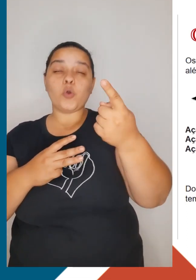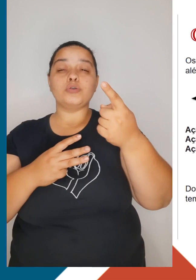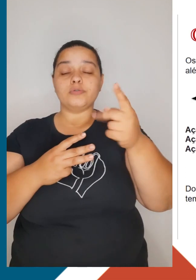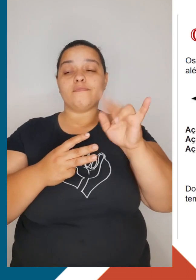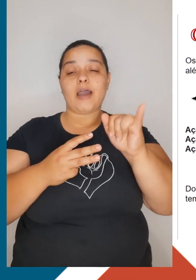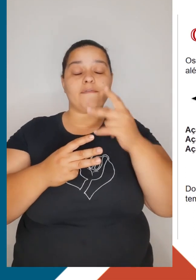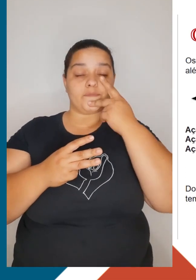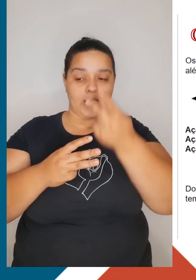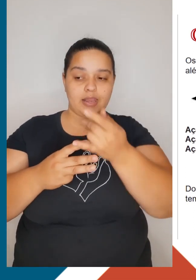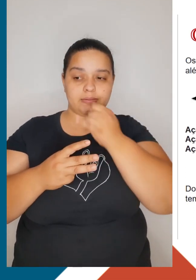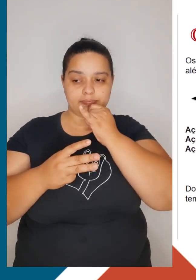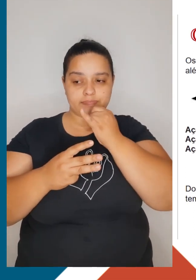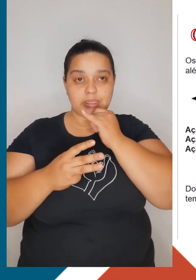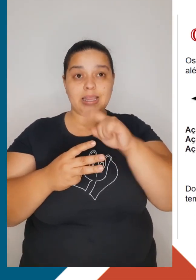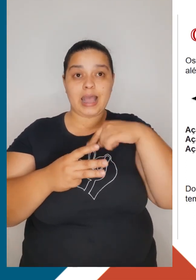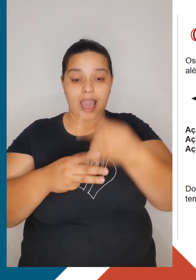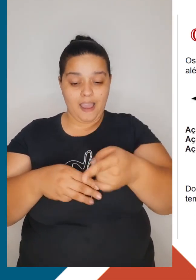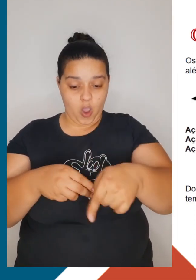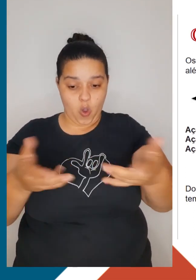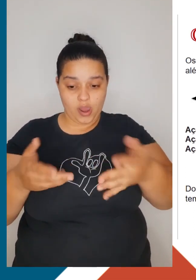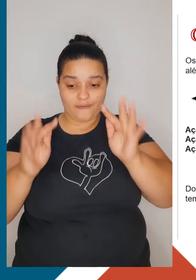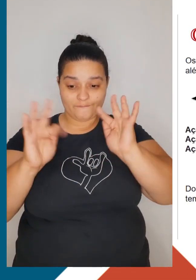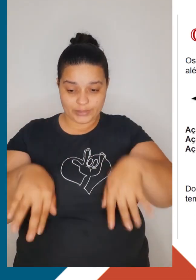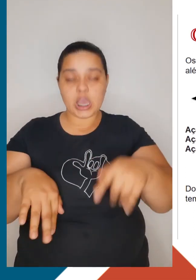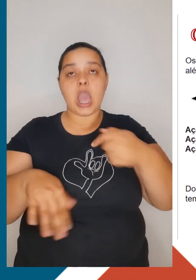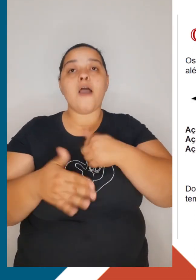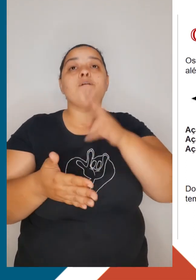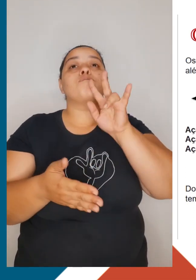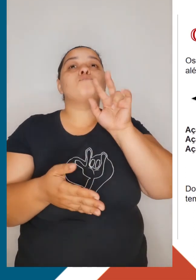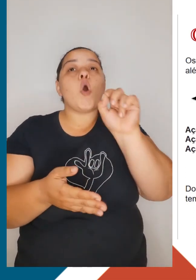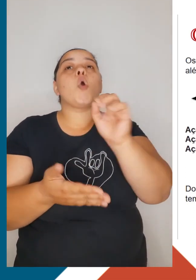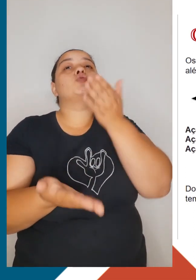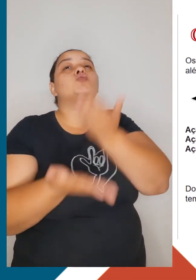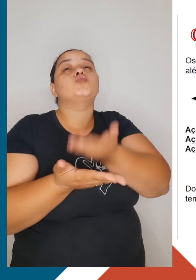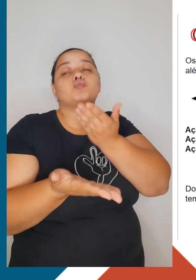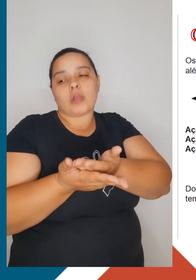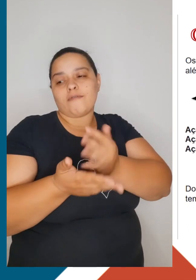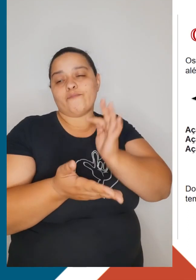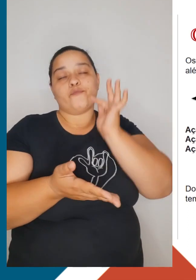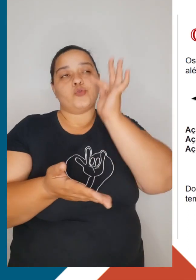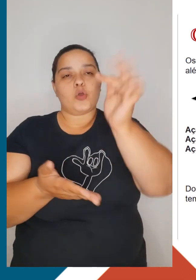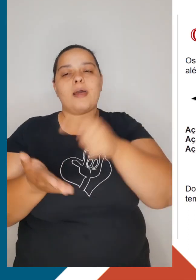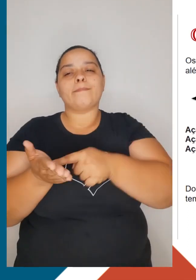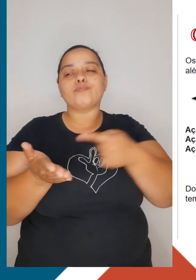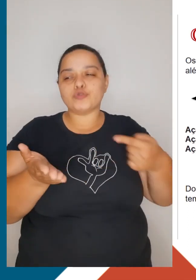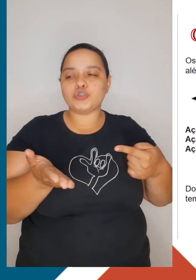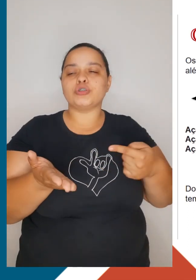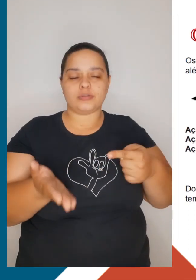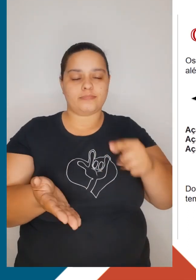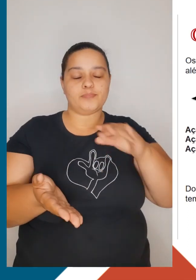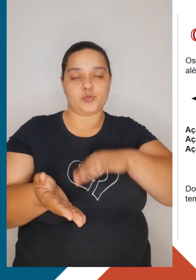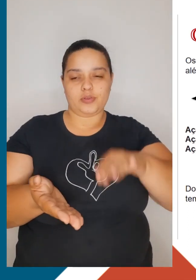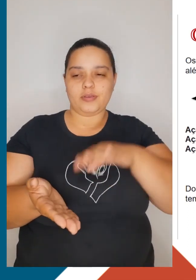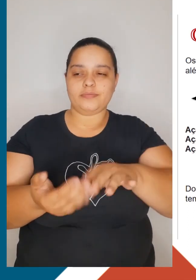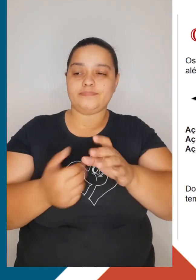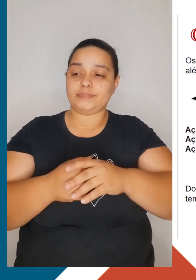da fala. Então, após essa aula, eu estudarei a partir da apostila de língua portuguesa aqui do CCERJ.